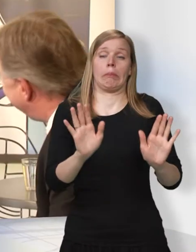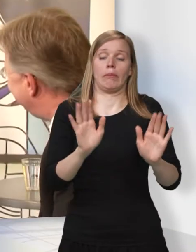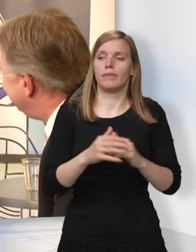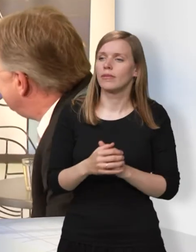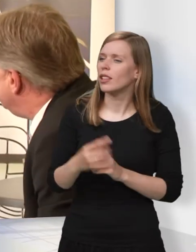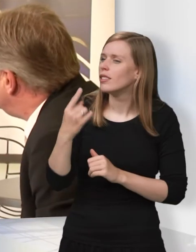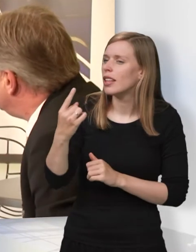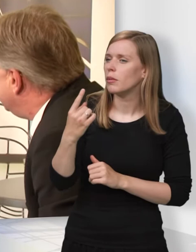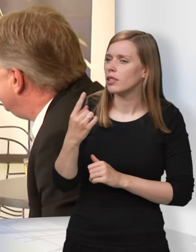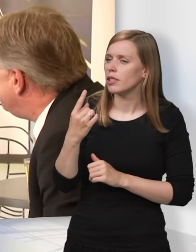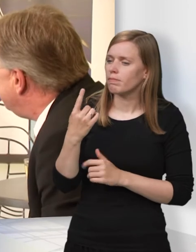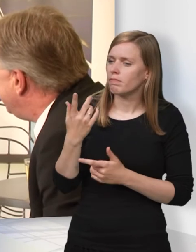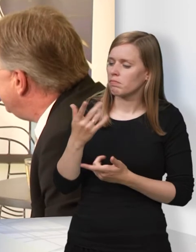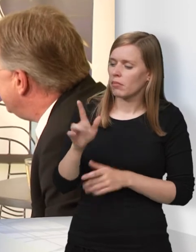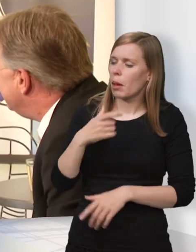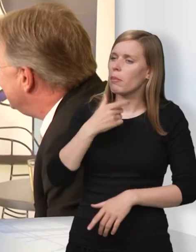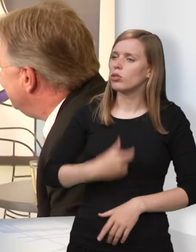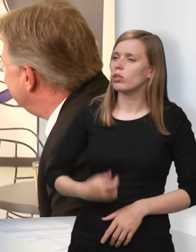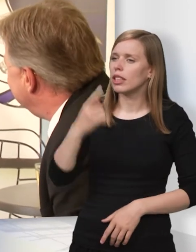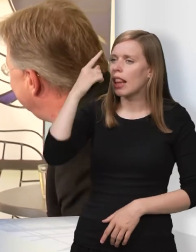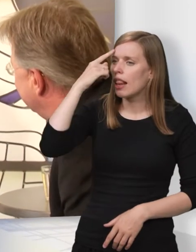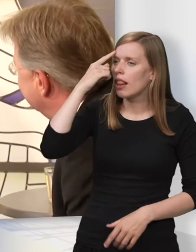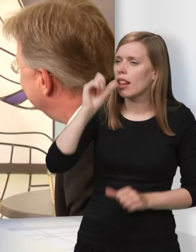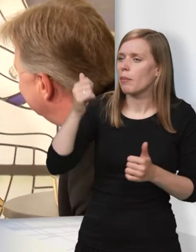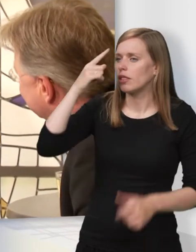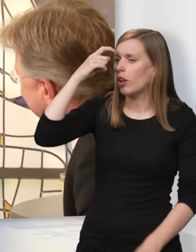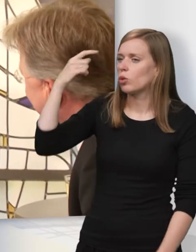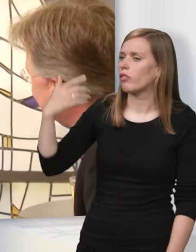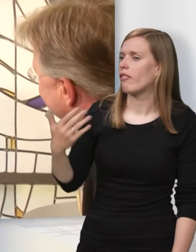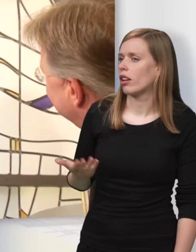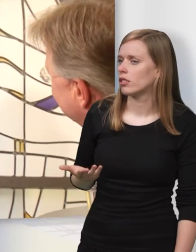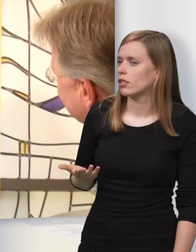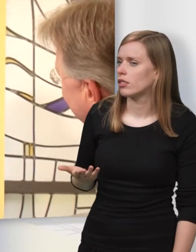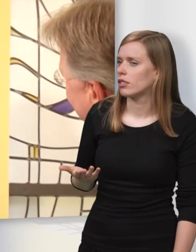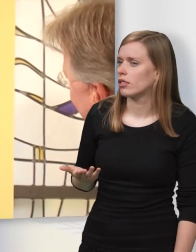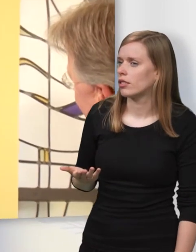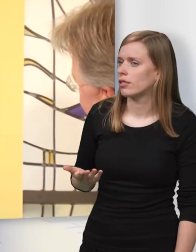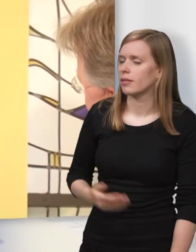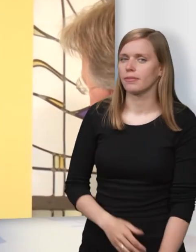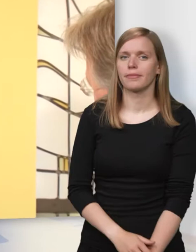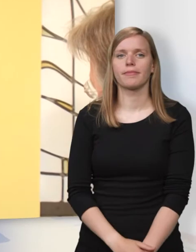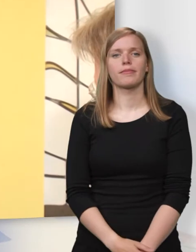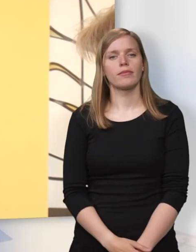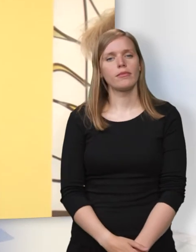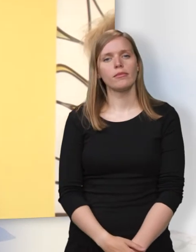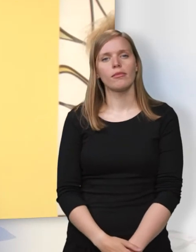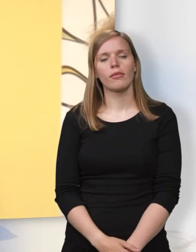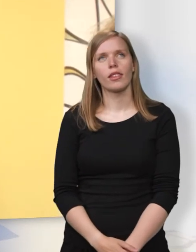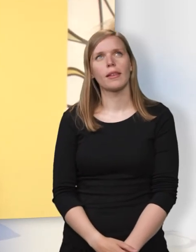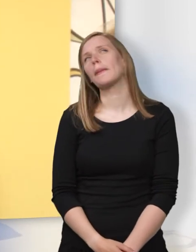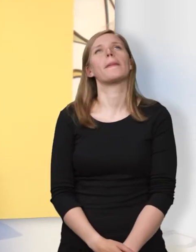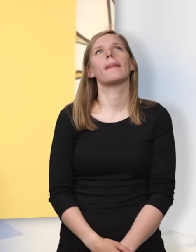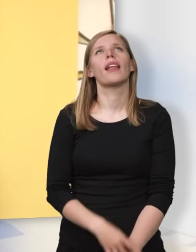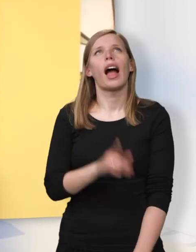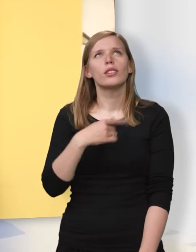was hat er für ein persönliches Credo oder eine Lebensphilosophie, die ihn durchträgt? Also ich erinnere mich